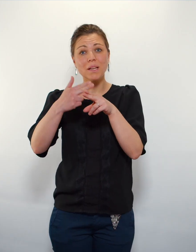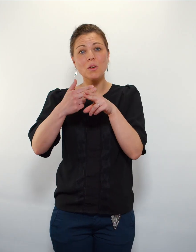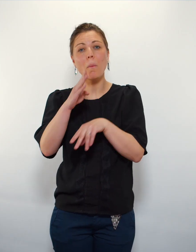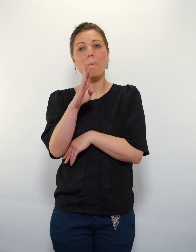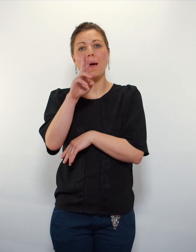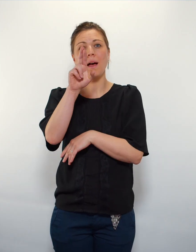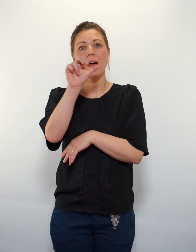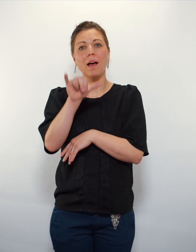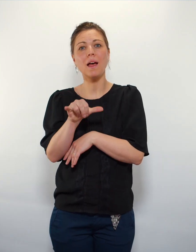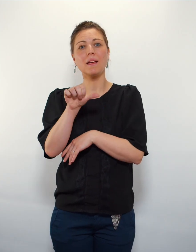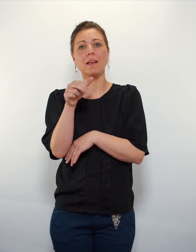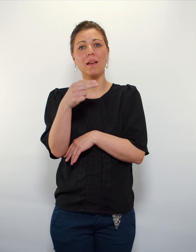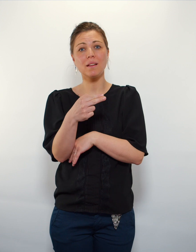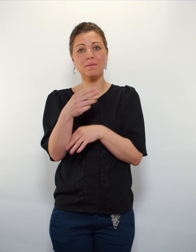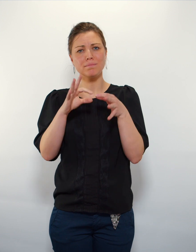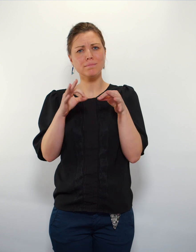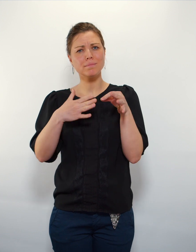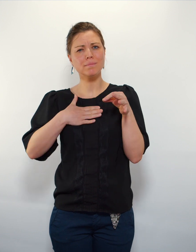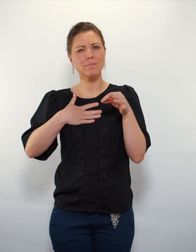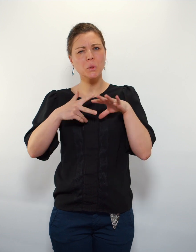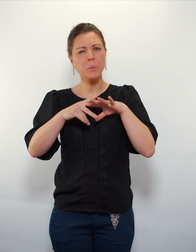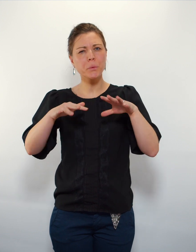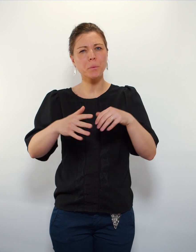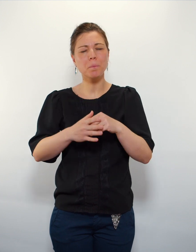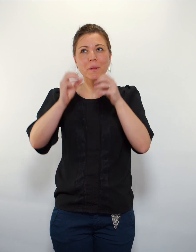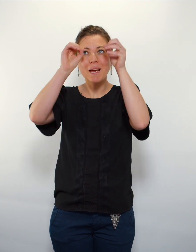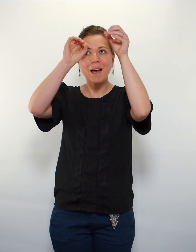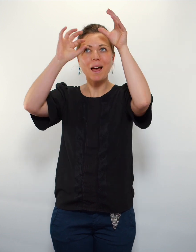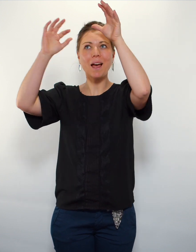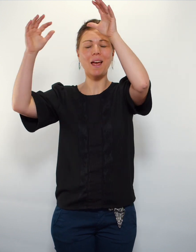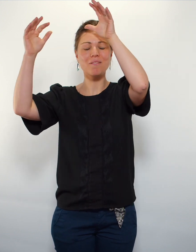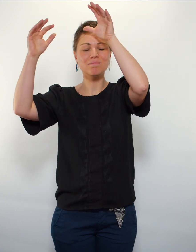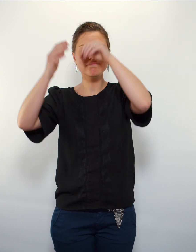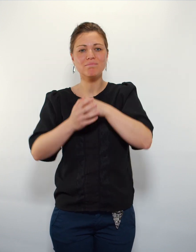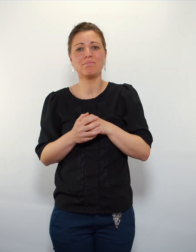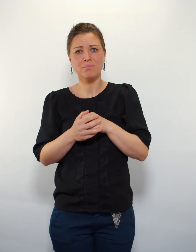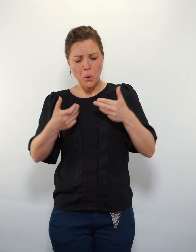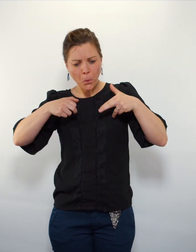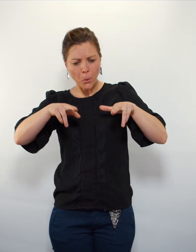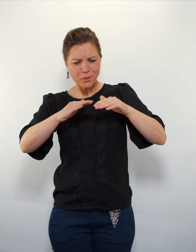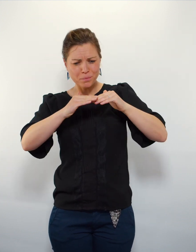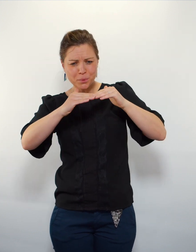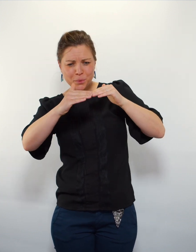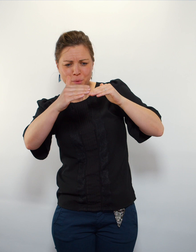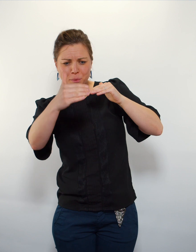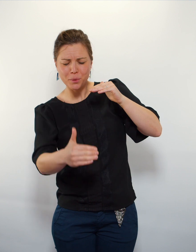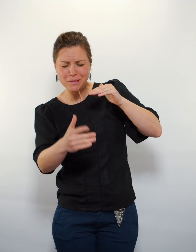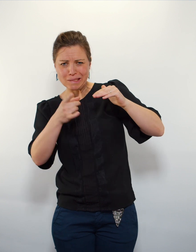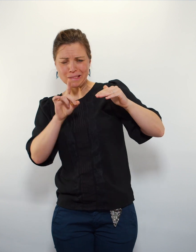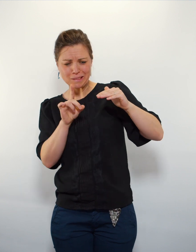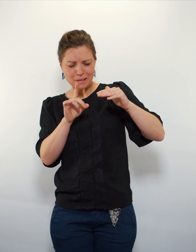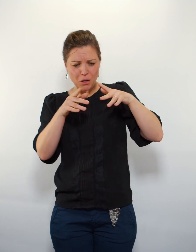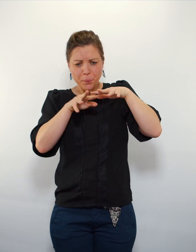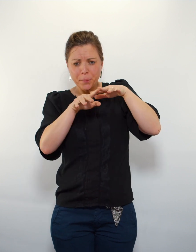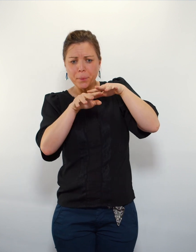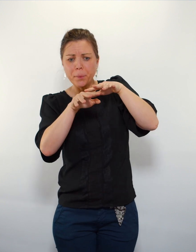Je m'appelle Brian et mon histoire commence avec un rêve. J'étais sur le bord d'une grosse route. Des foules marchaient au pas vers une falaise. Et d'où je me